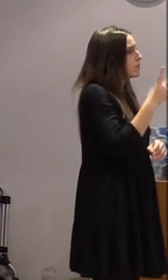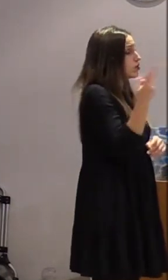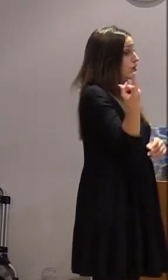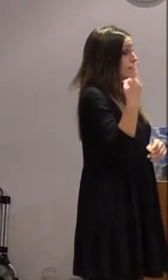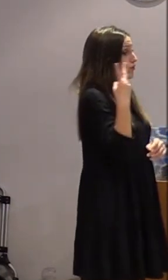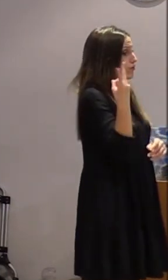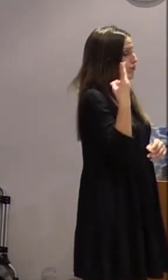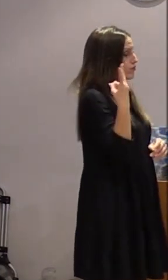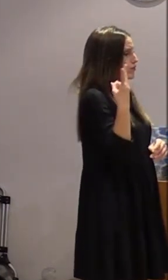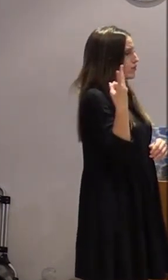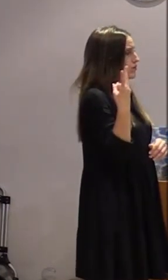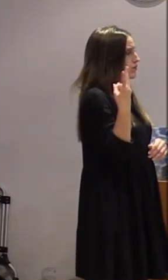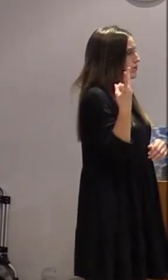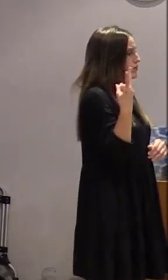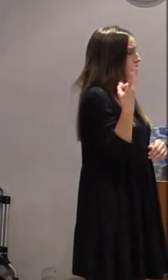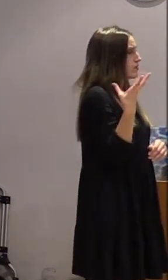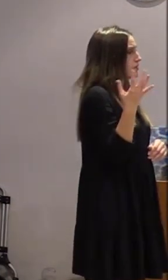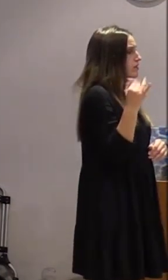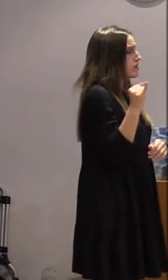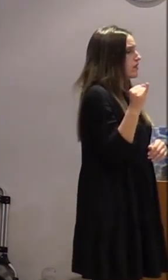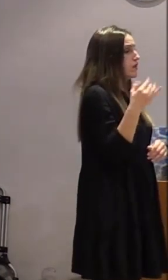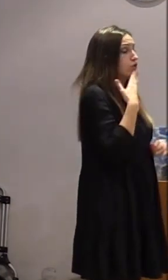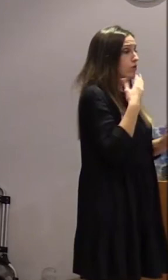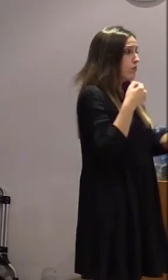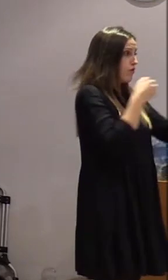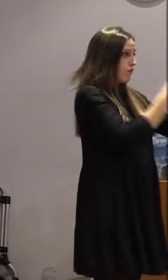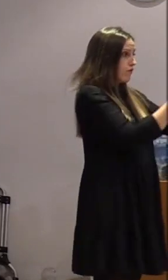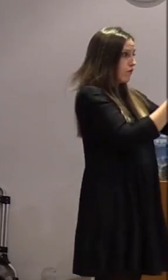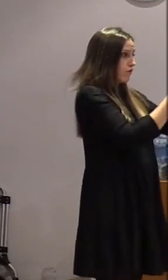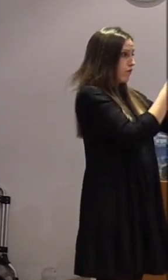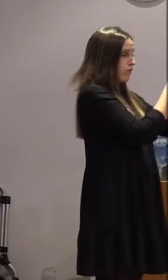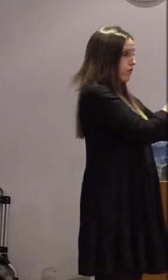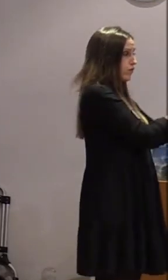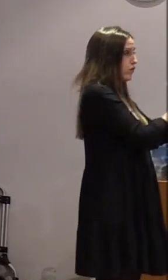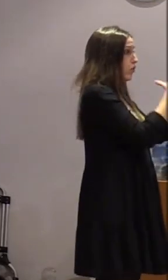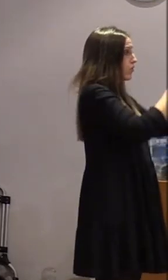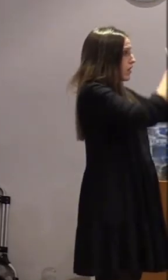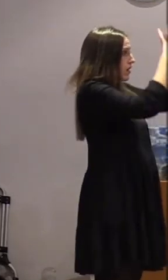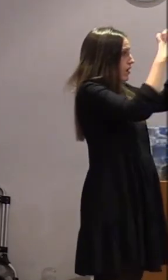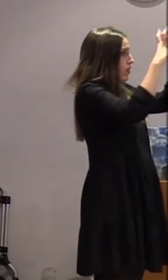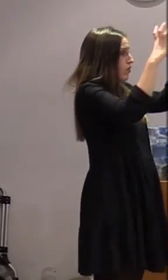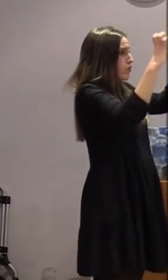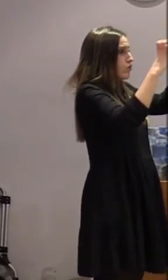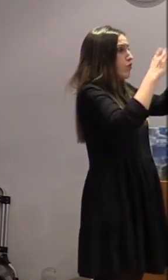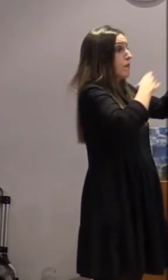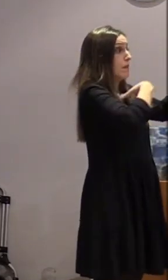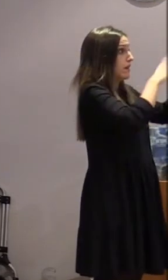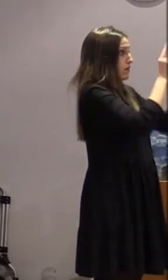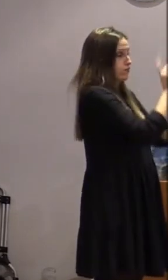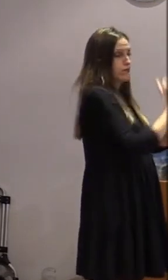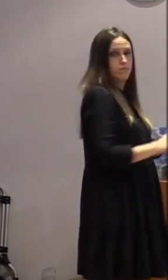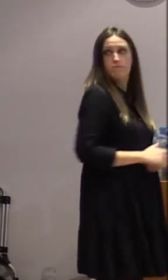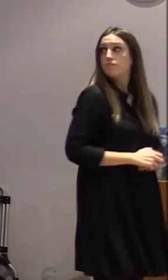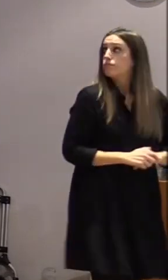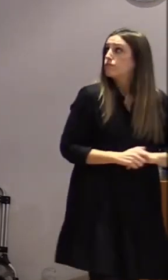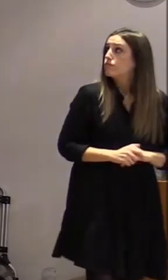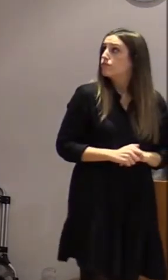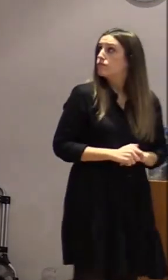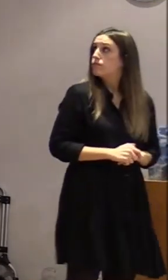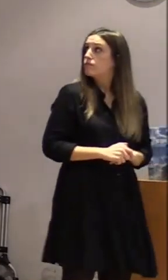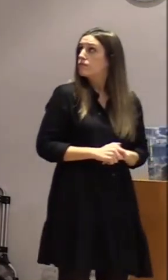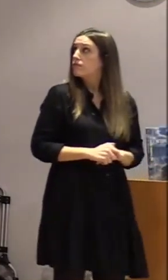dos pues hay como fondo una gran nube blanca, no ha pintado un cielo azul, por ejemplo.